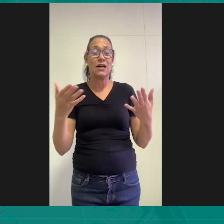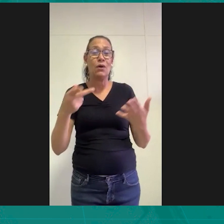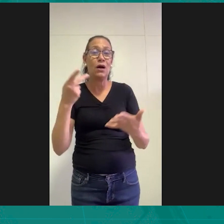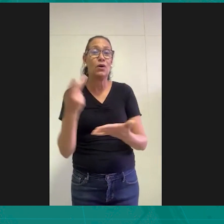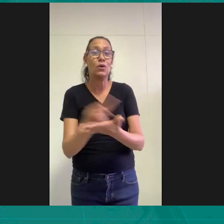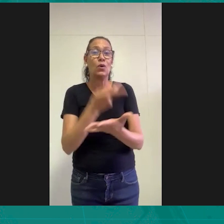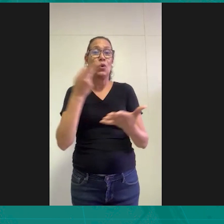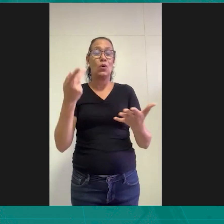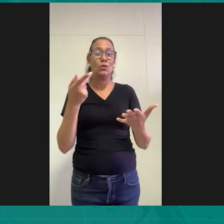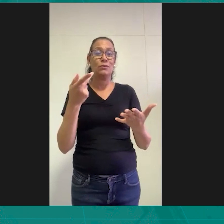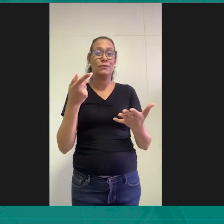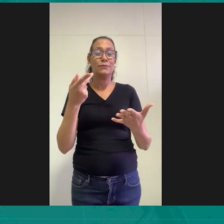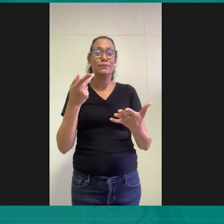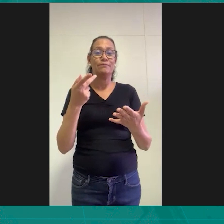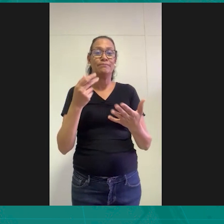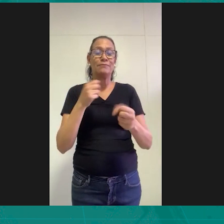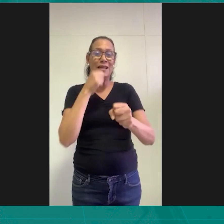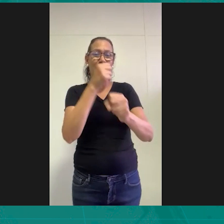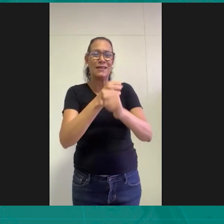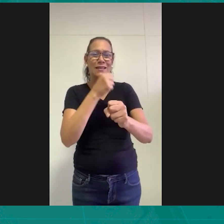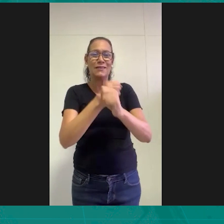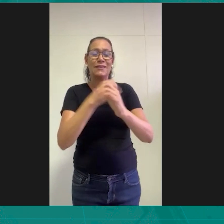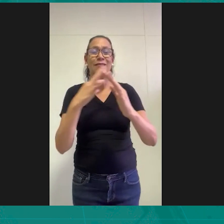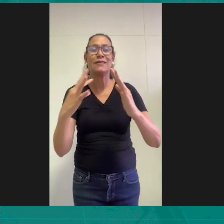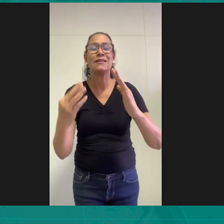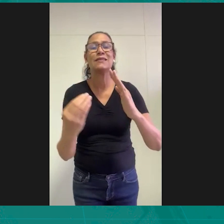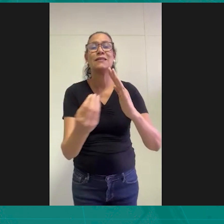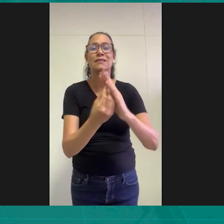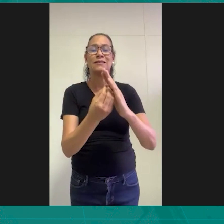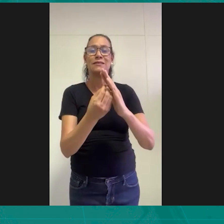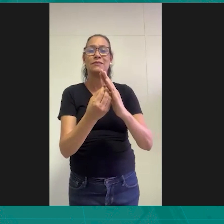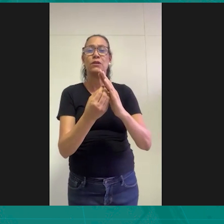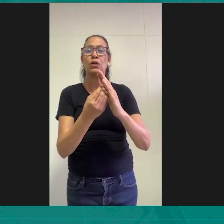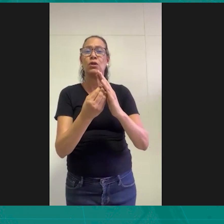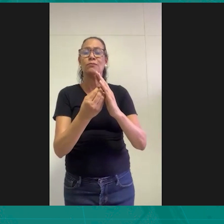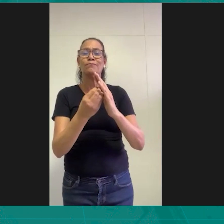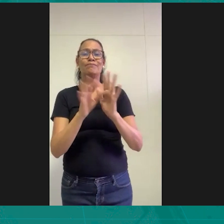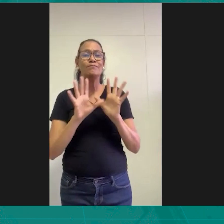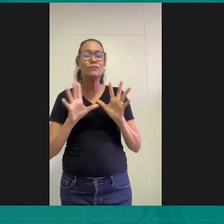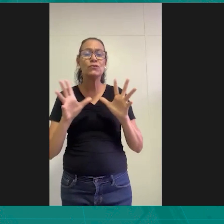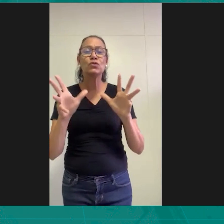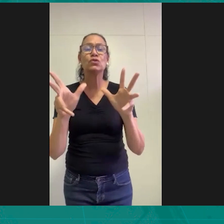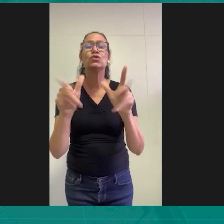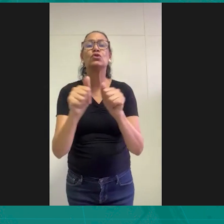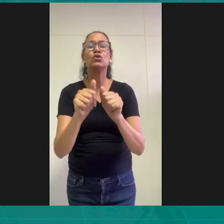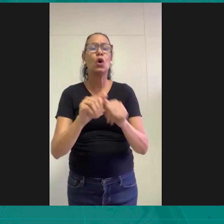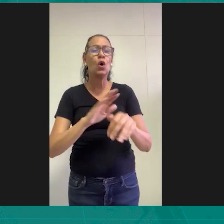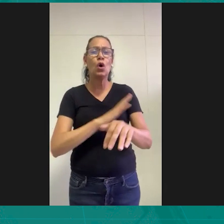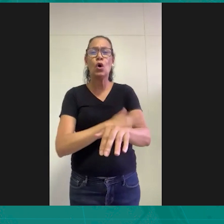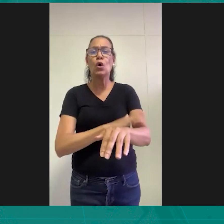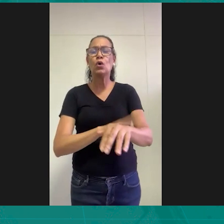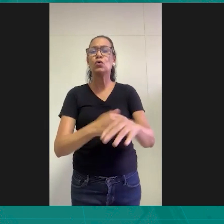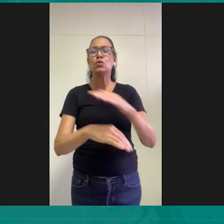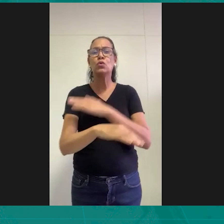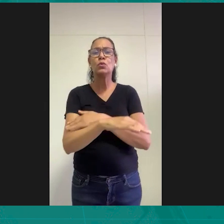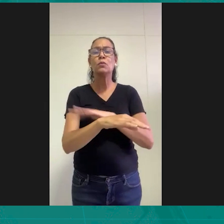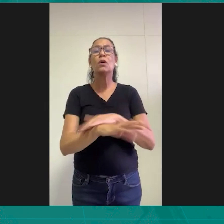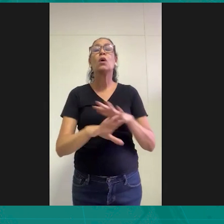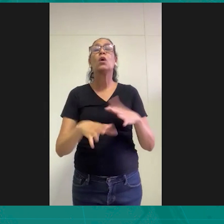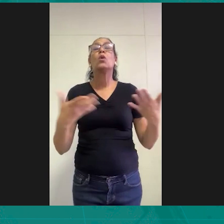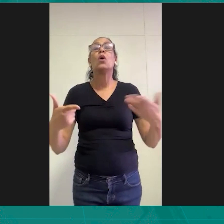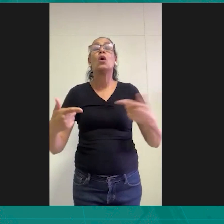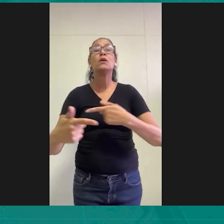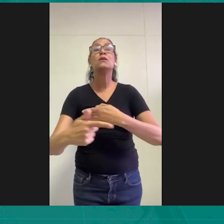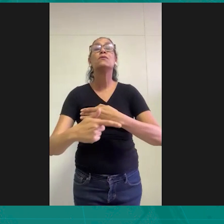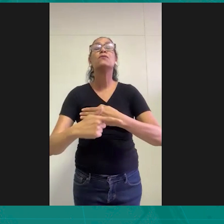membros. Por isso, irmão, a nossa missão aqui na terra é edificar a igreja, edificar o corpo de Cristo, não esperando que